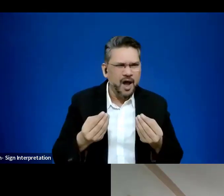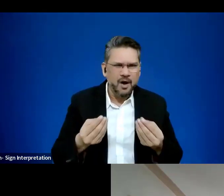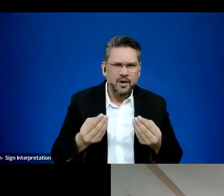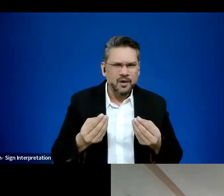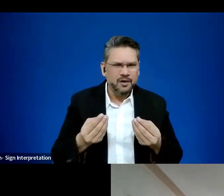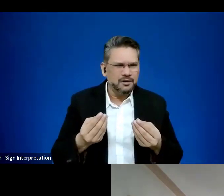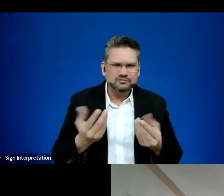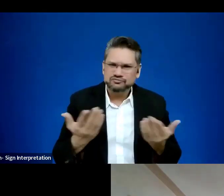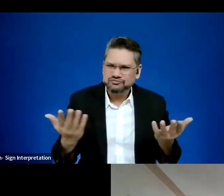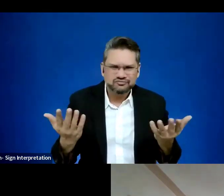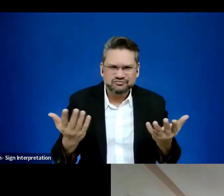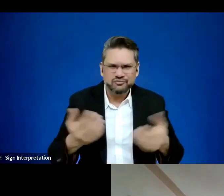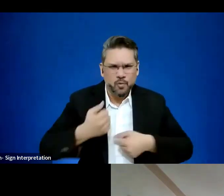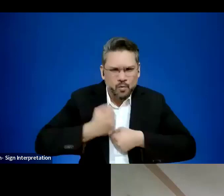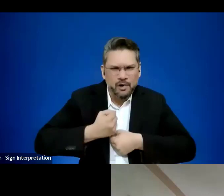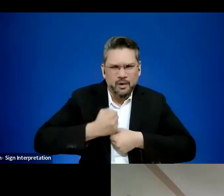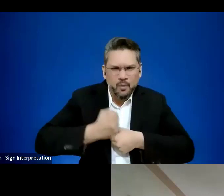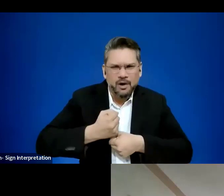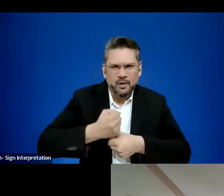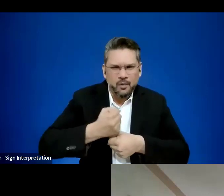来教导我们。